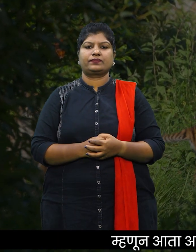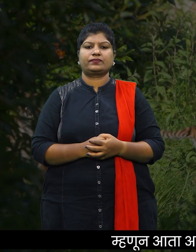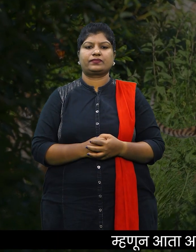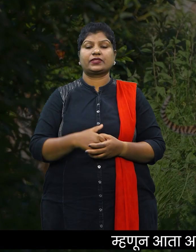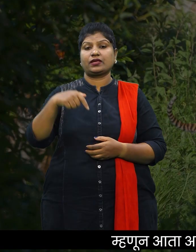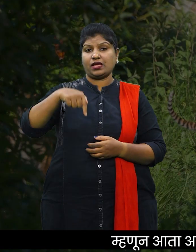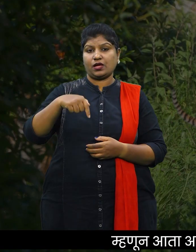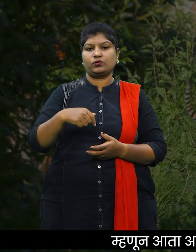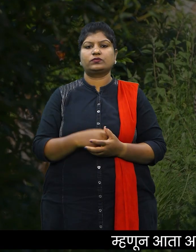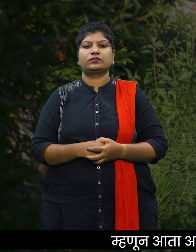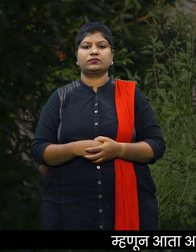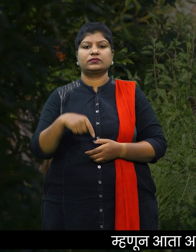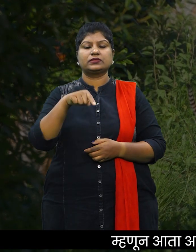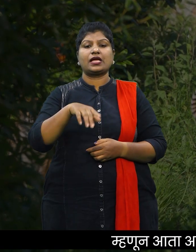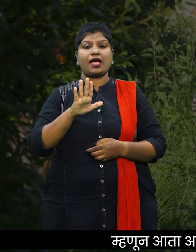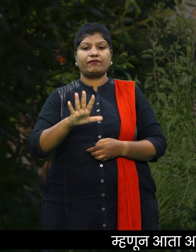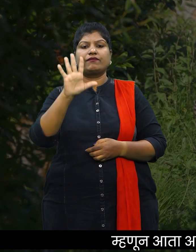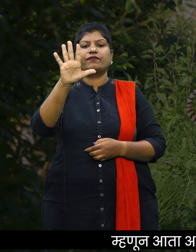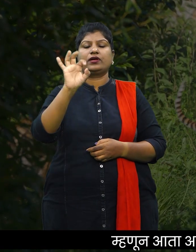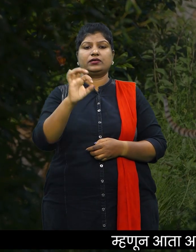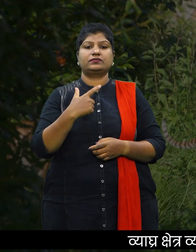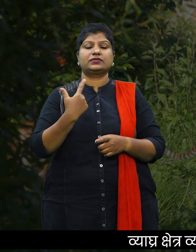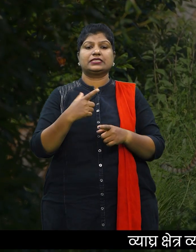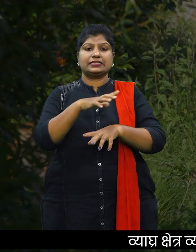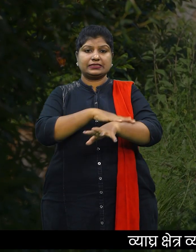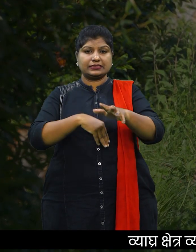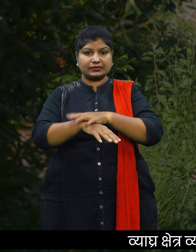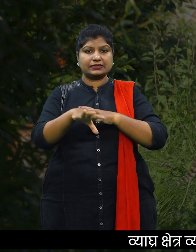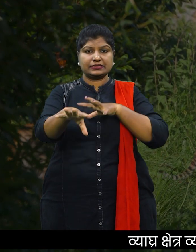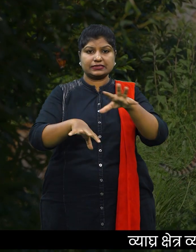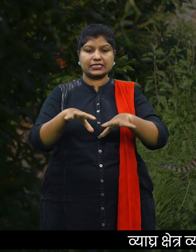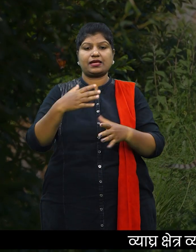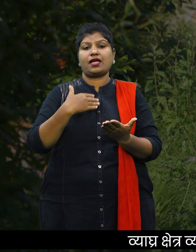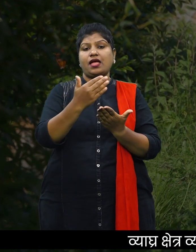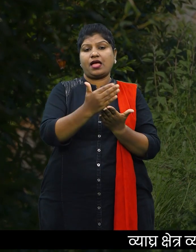म्हणून आता आपल्या देशात 50 व्याघ्र प्रकल्प आहेत. व्याघ्र क्षेत्र व्याप्ती